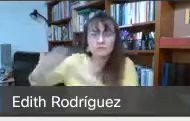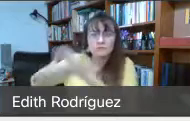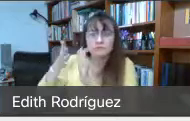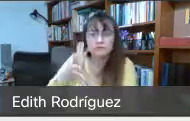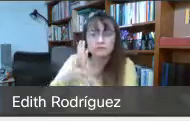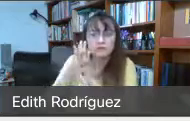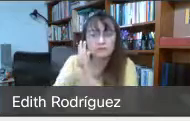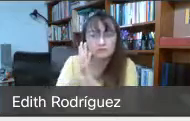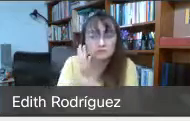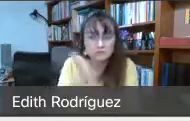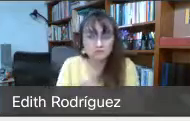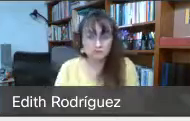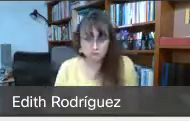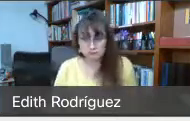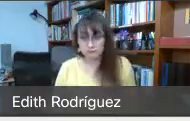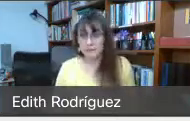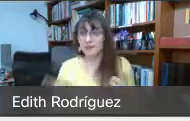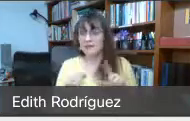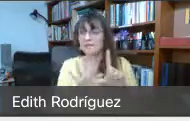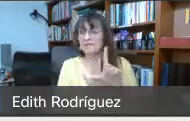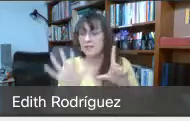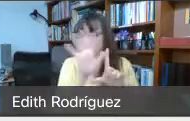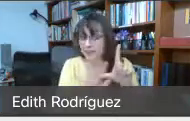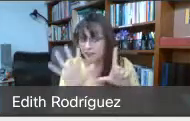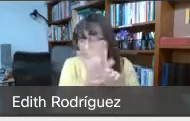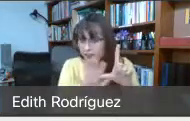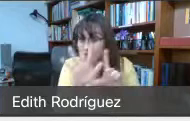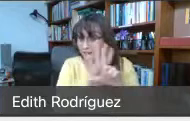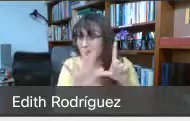Hay autores que han venido hablando de todo esto,